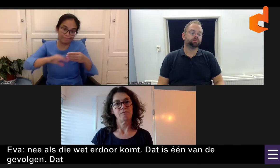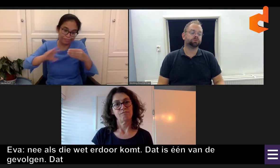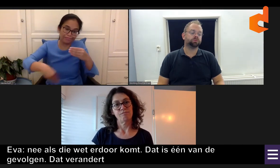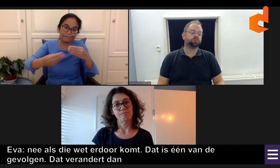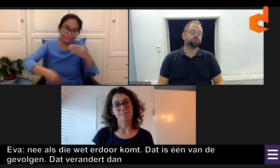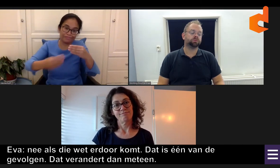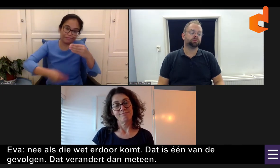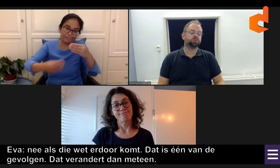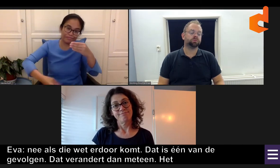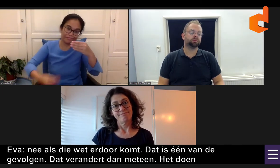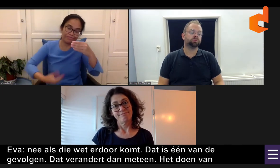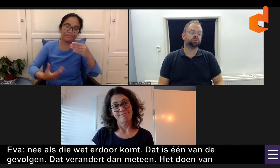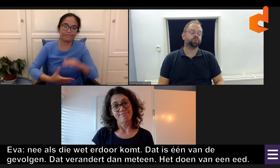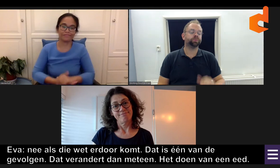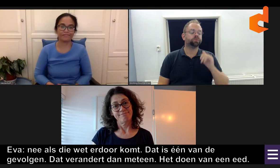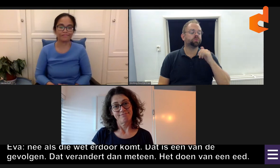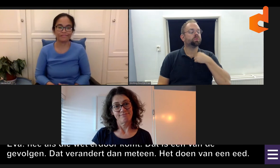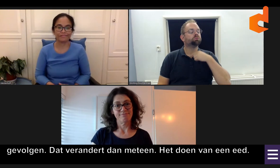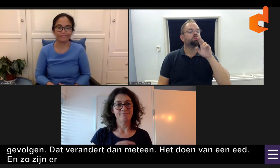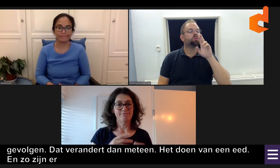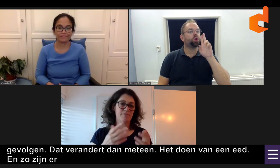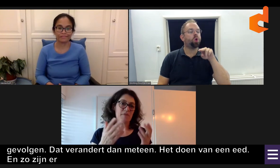doen van zo'n eet. En zo zijn er meer dingen die daaruit kunnen voortkomen.